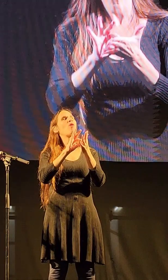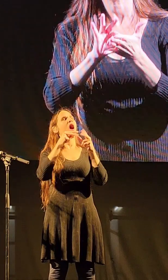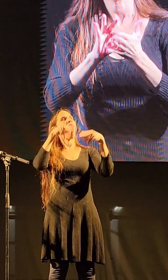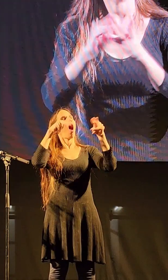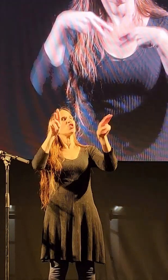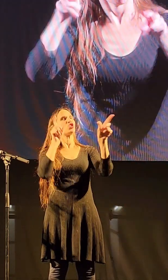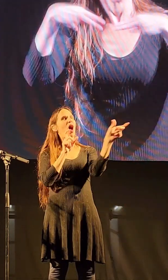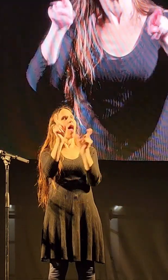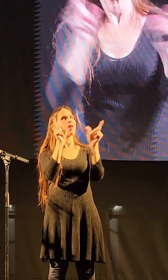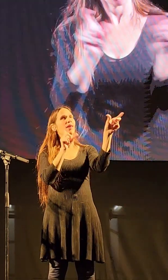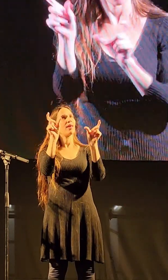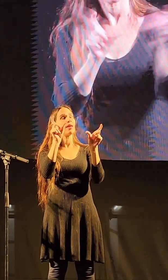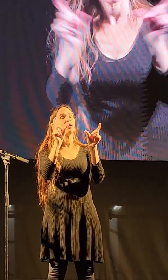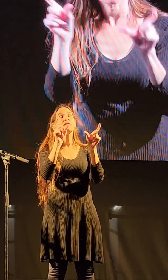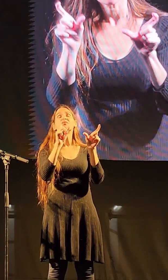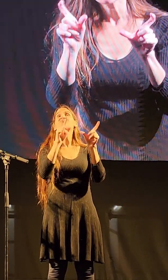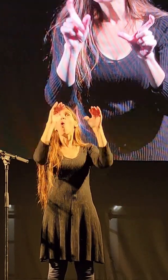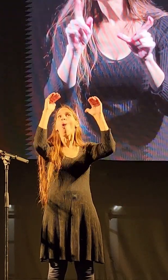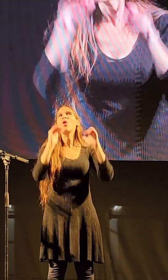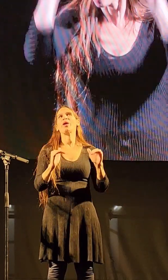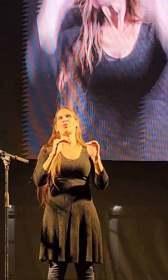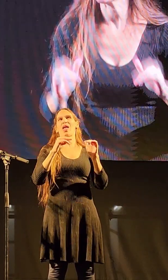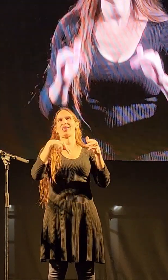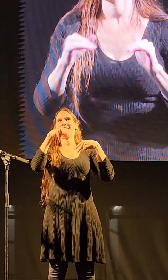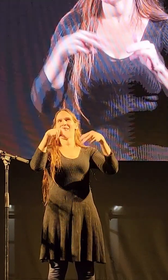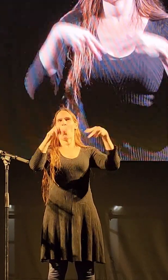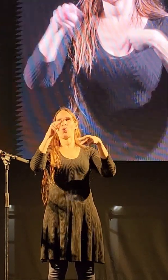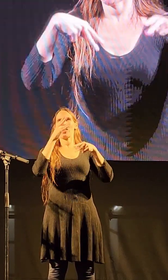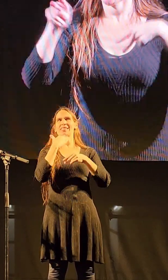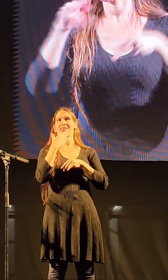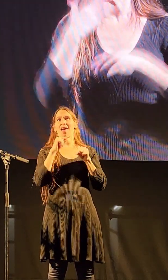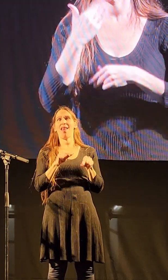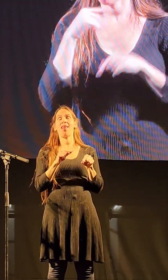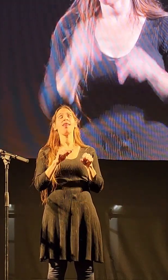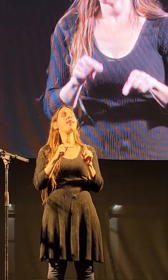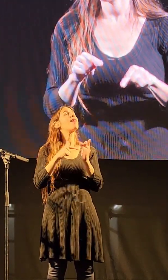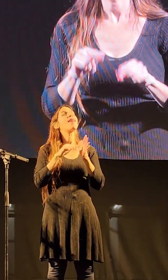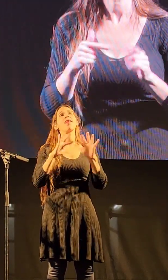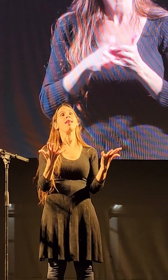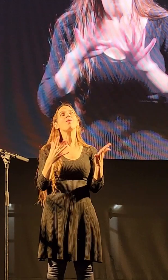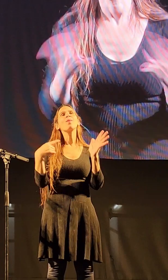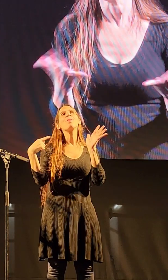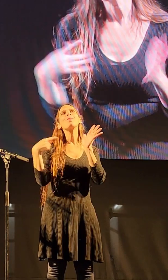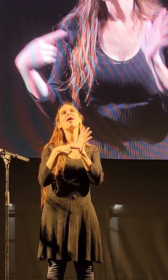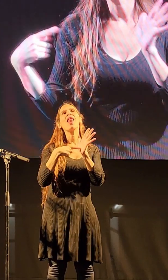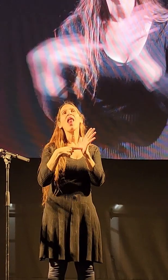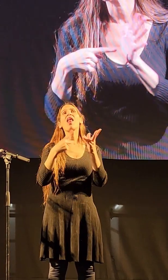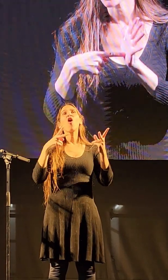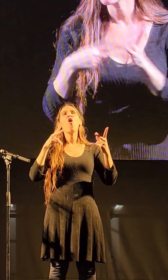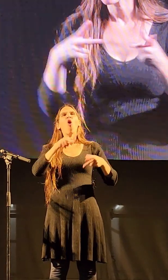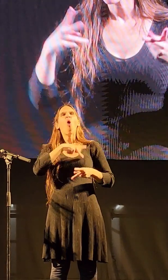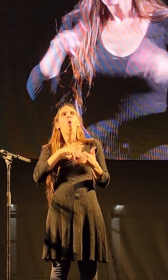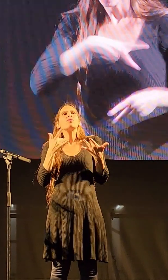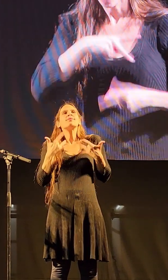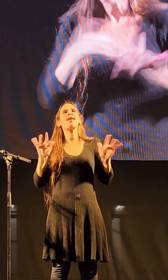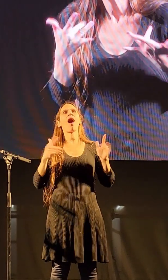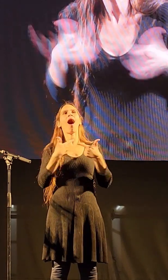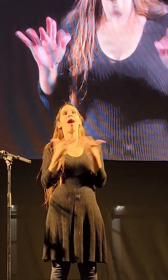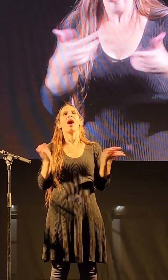את הדירוג של ישראל אך ורק בגלל חוסר האחריות